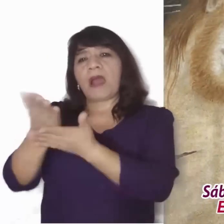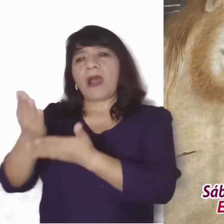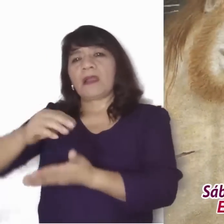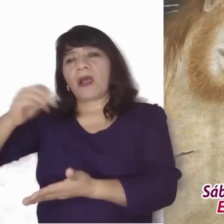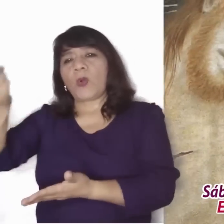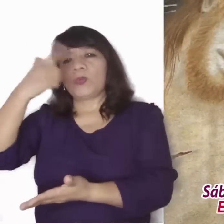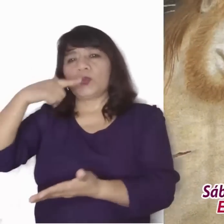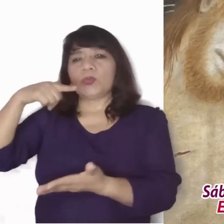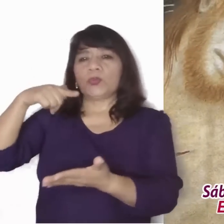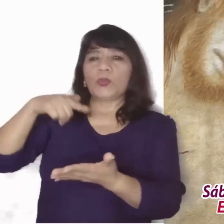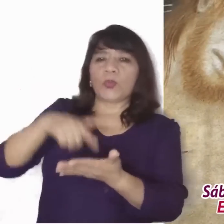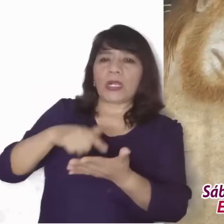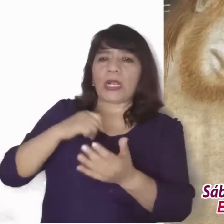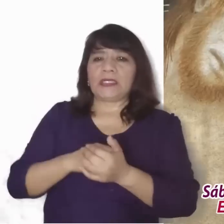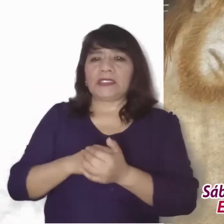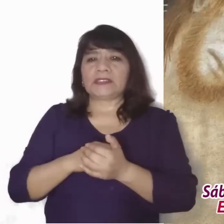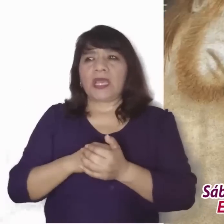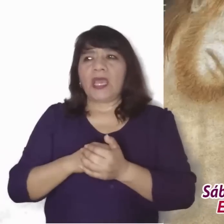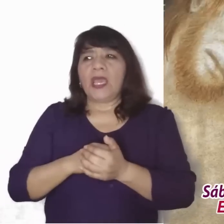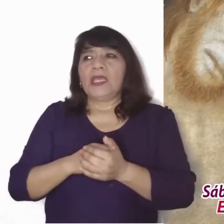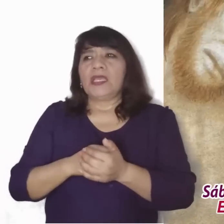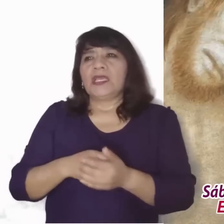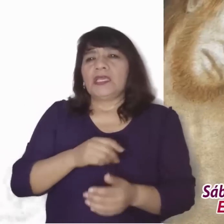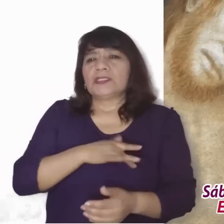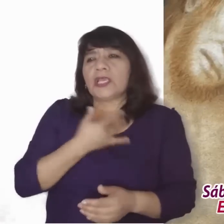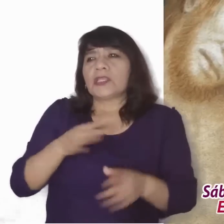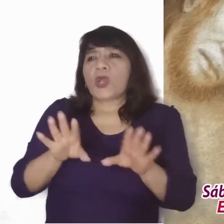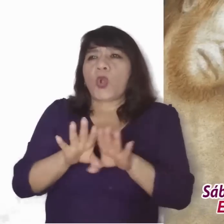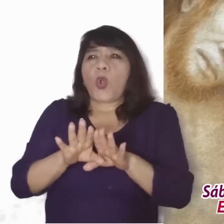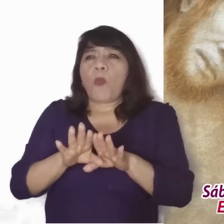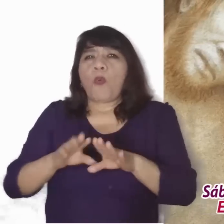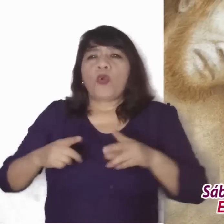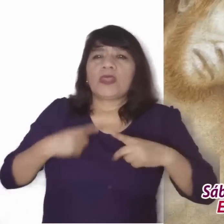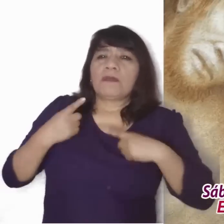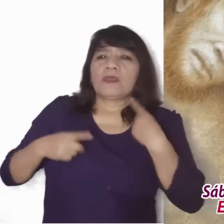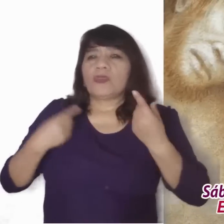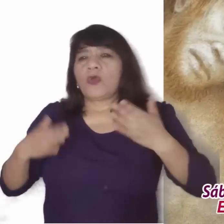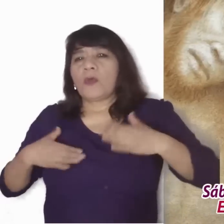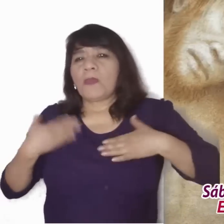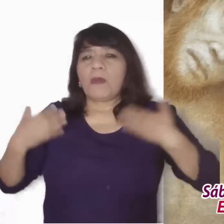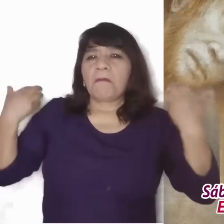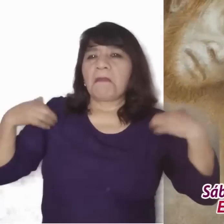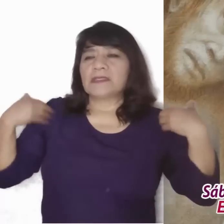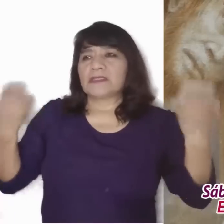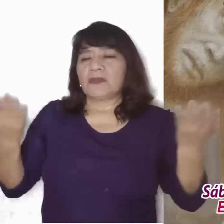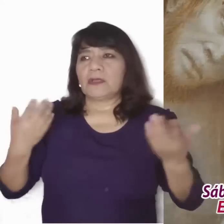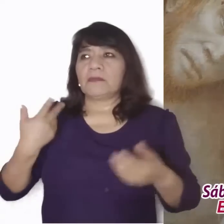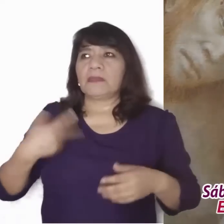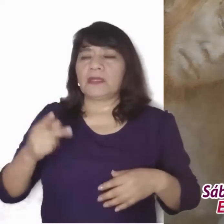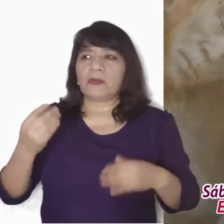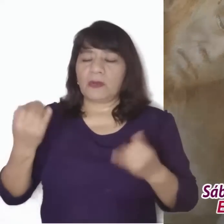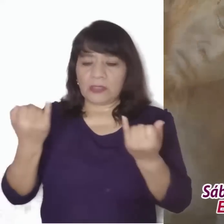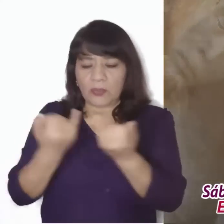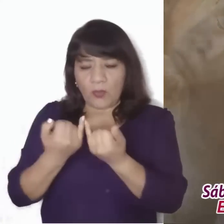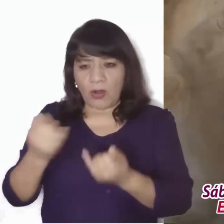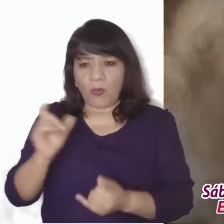espacios cristianos, este día en un día de esparcimiento y diversión. Pero, al igual que en el